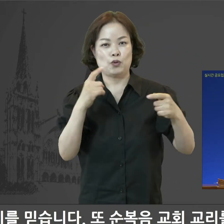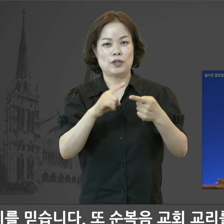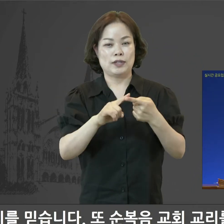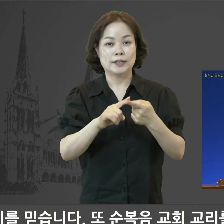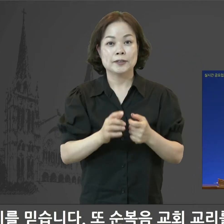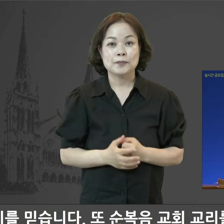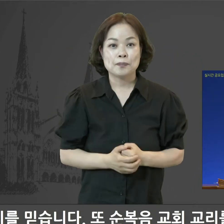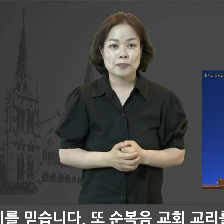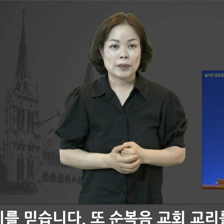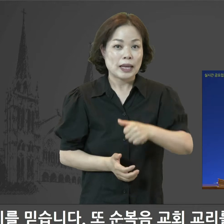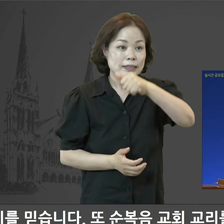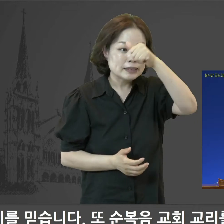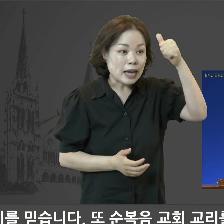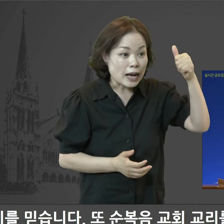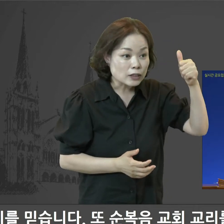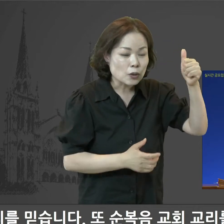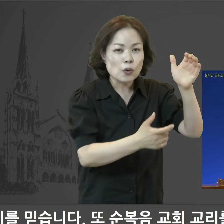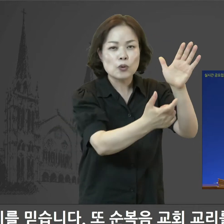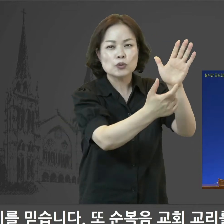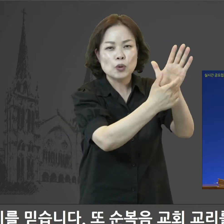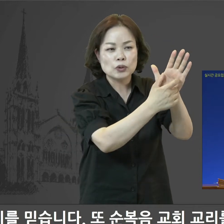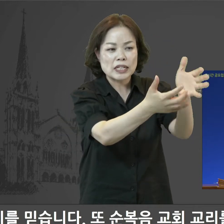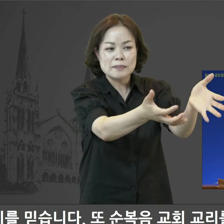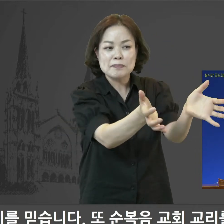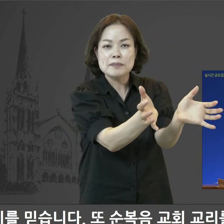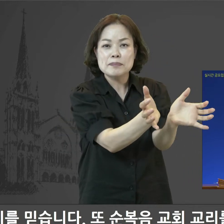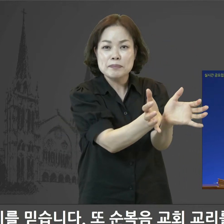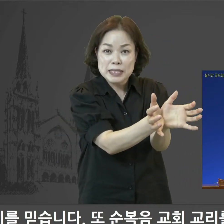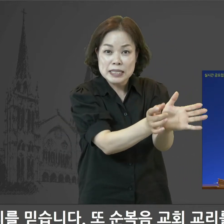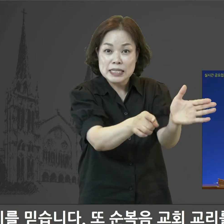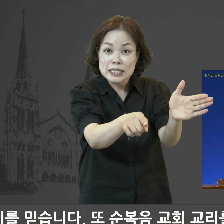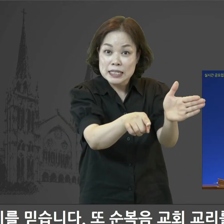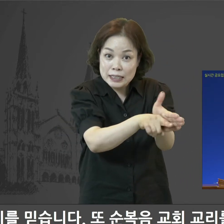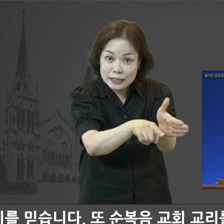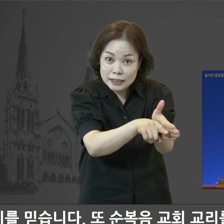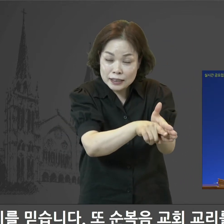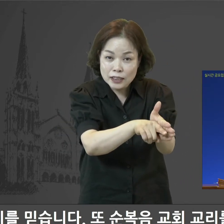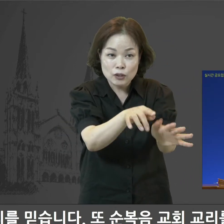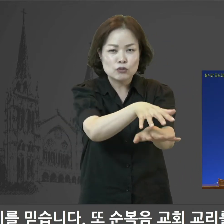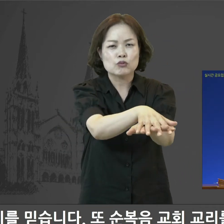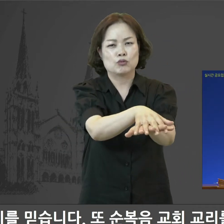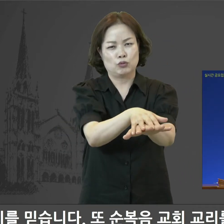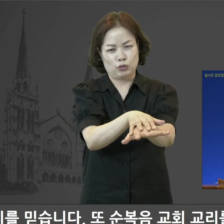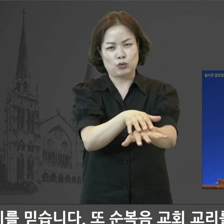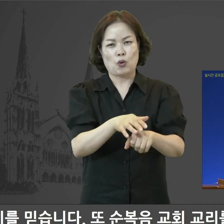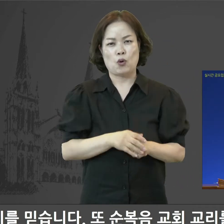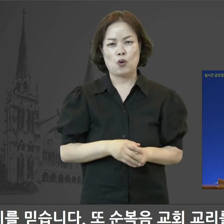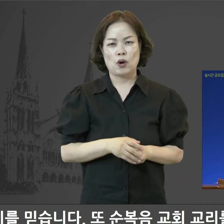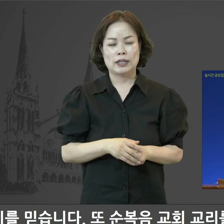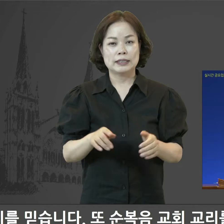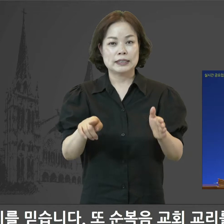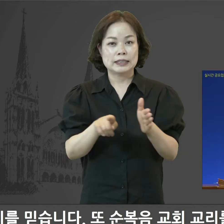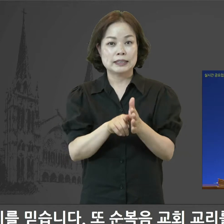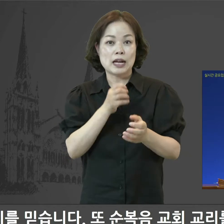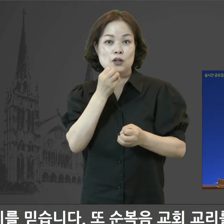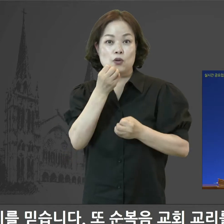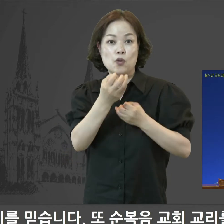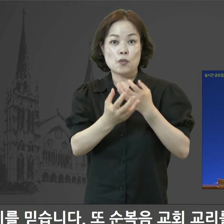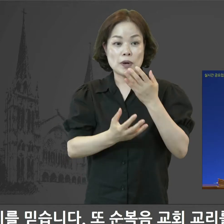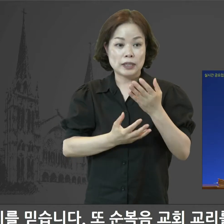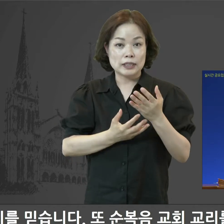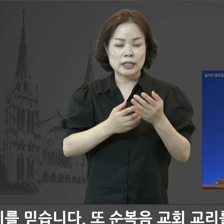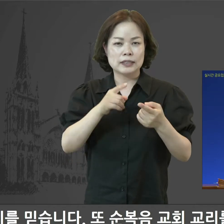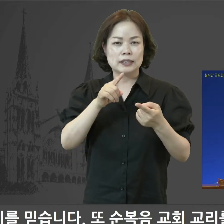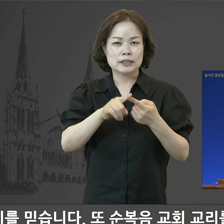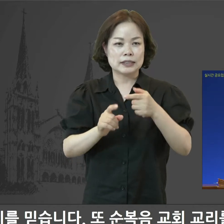그래서 장로교회가 믿는 그 신앙의 이 구조 그리고 그 신앙 고백을 따르는